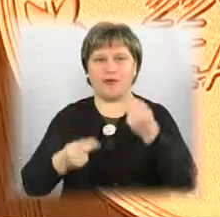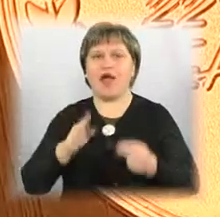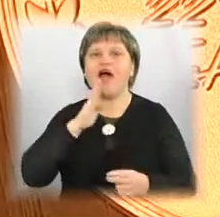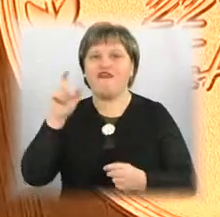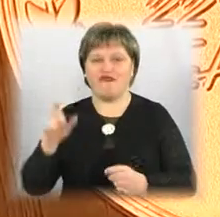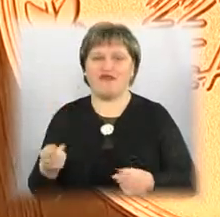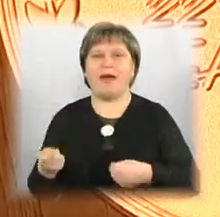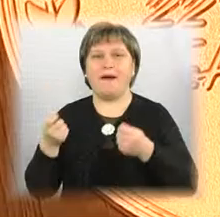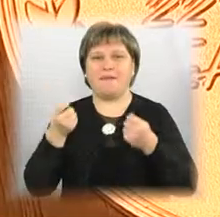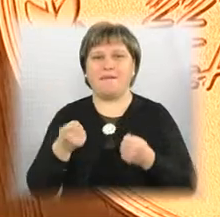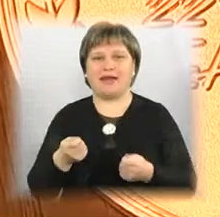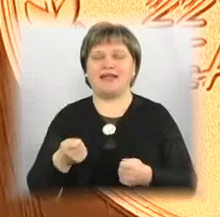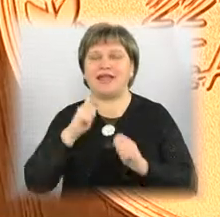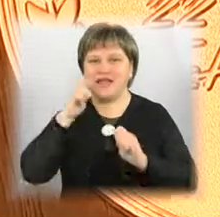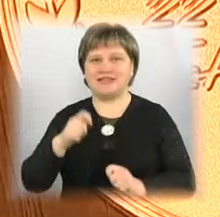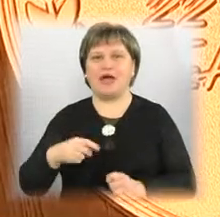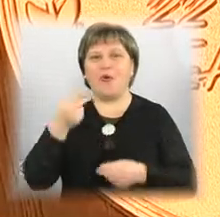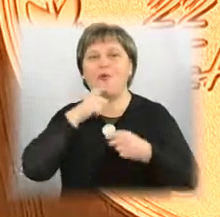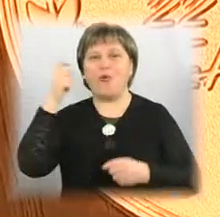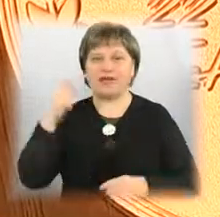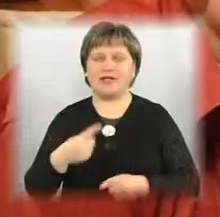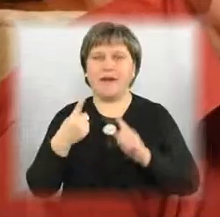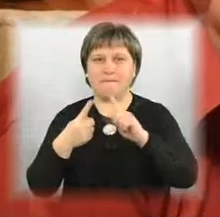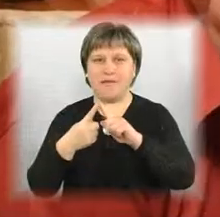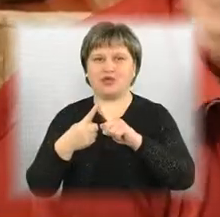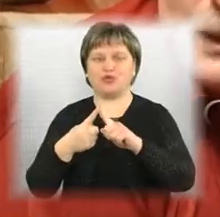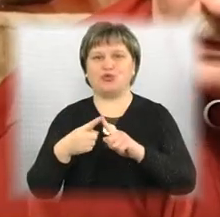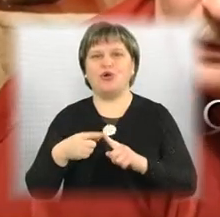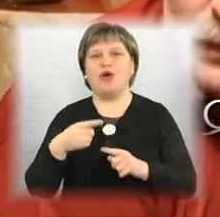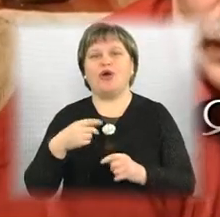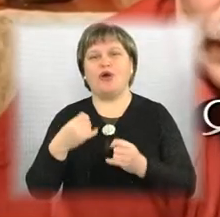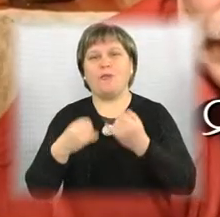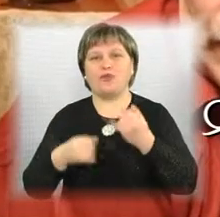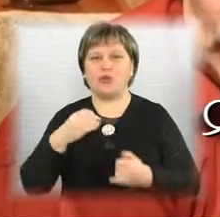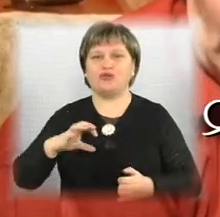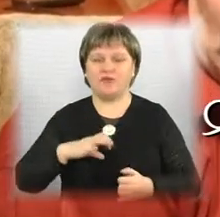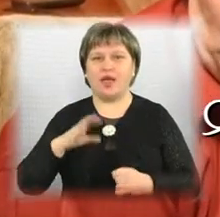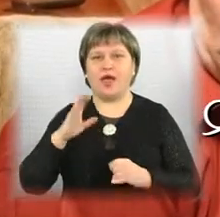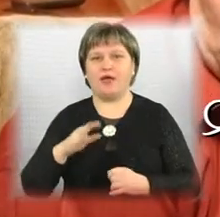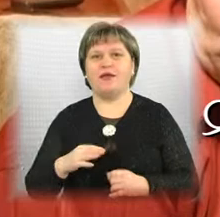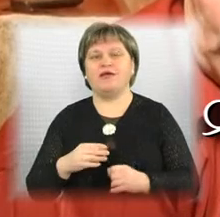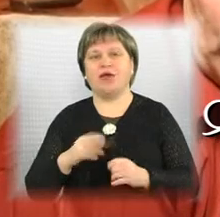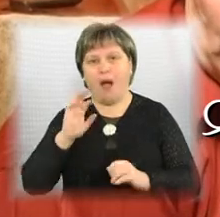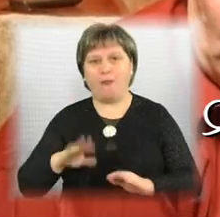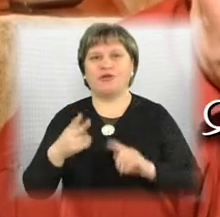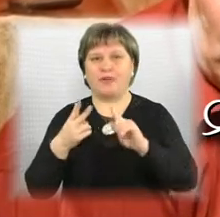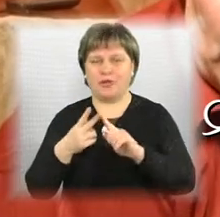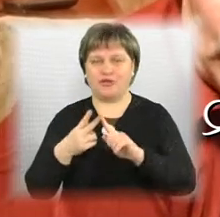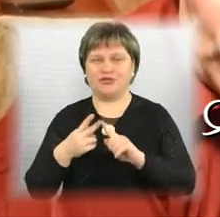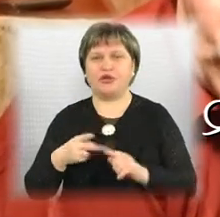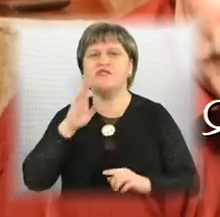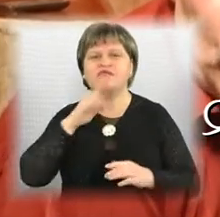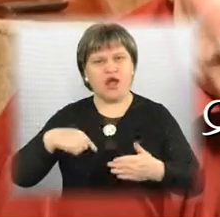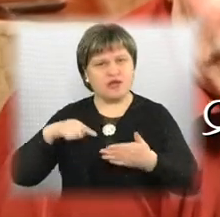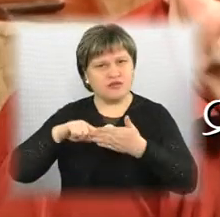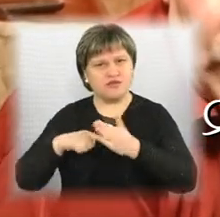Україні першу бронзову медаль, а пізніше і срібну. Він наполегливий. От щось він